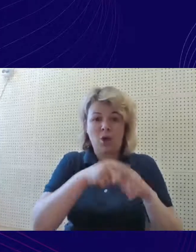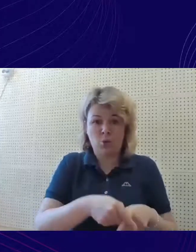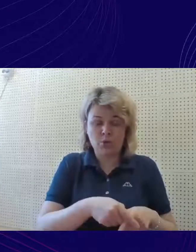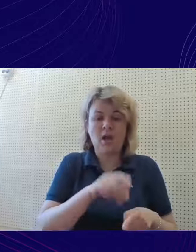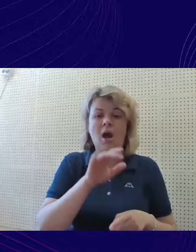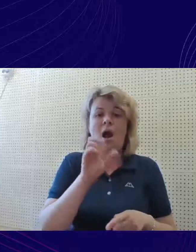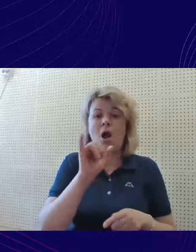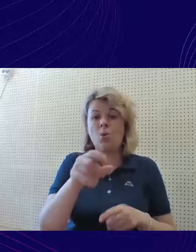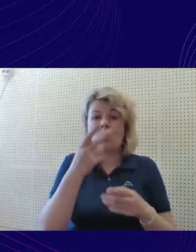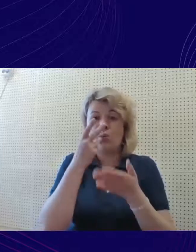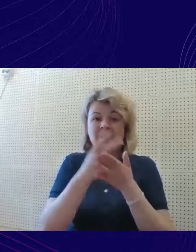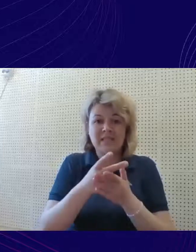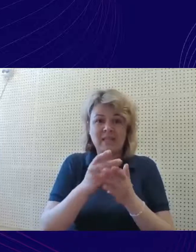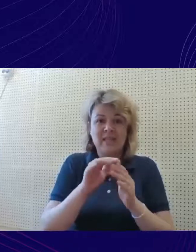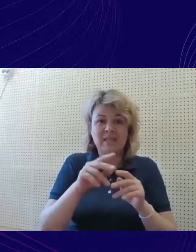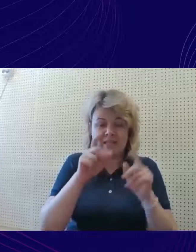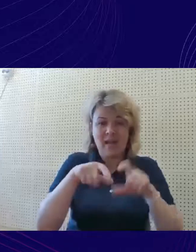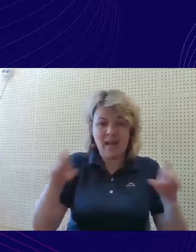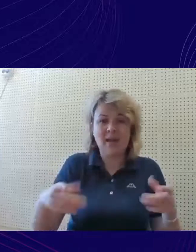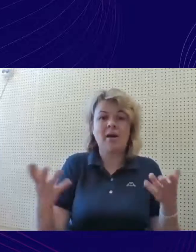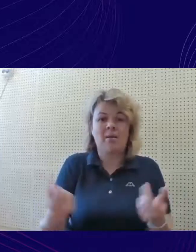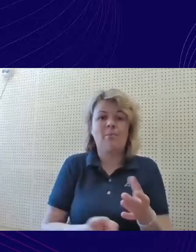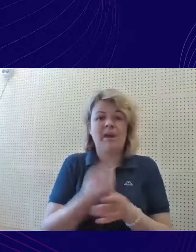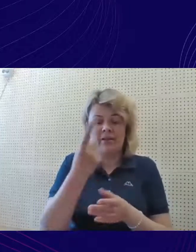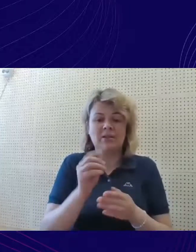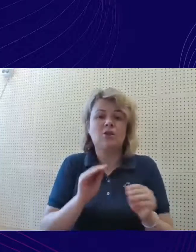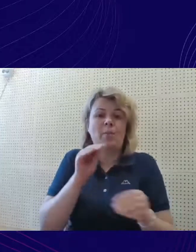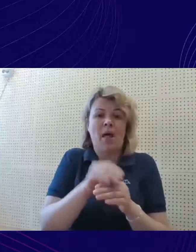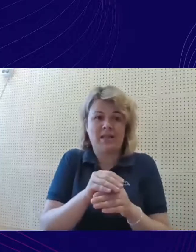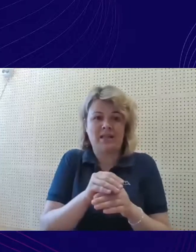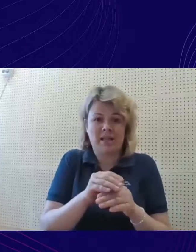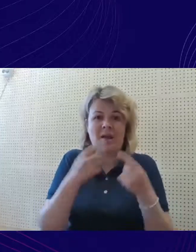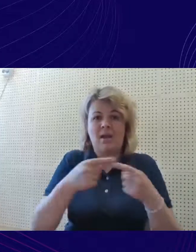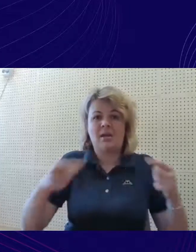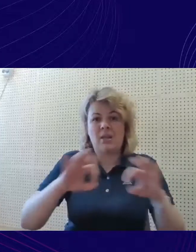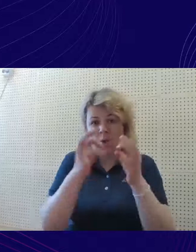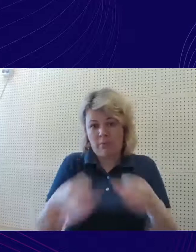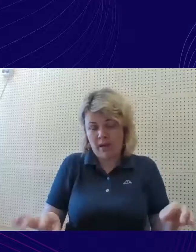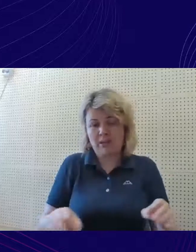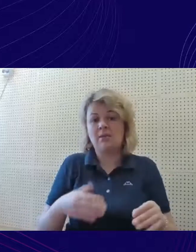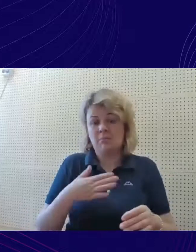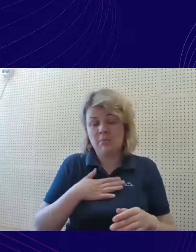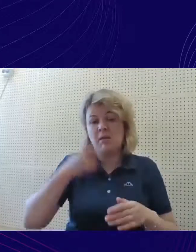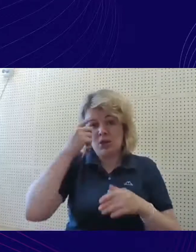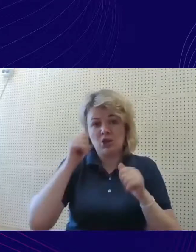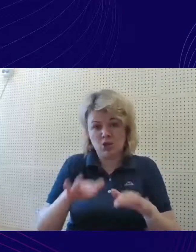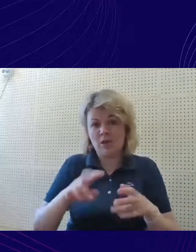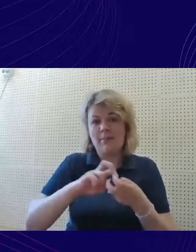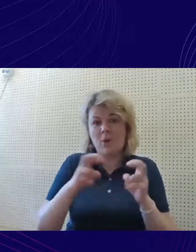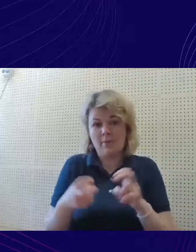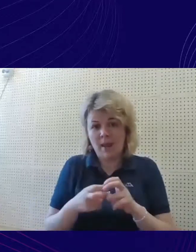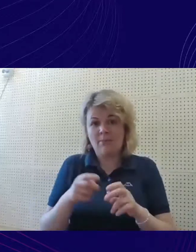дополнительное ритмическое разнообразие, этим дневником мы решили проблему. Серии